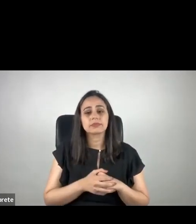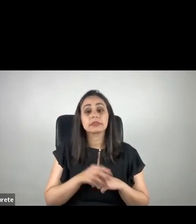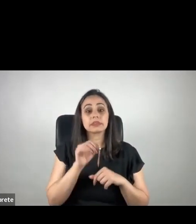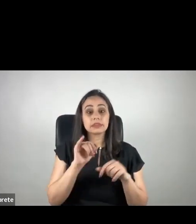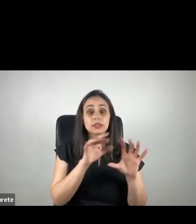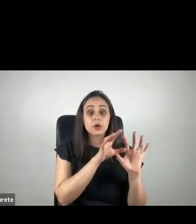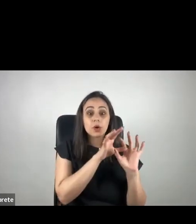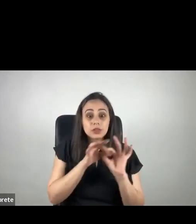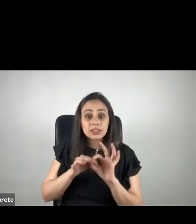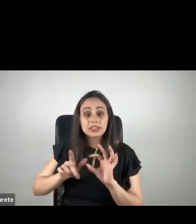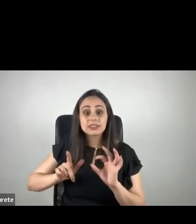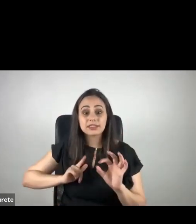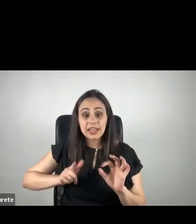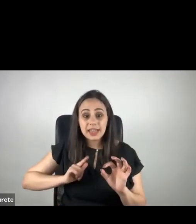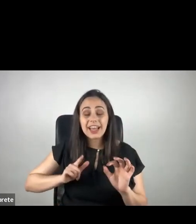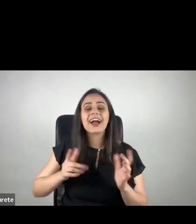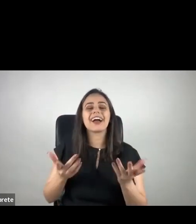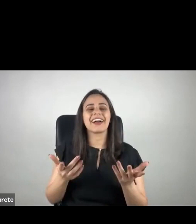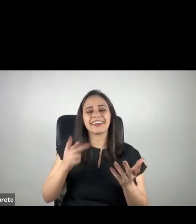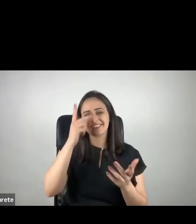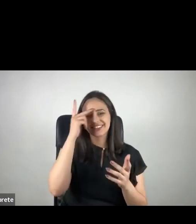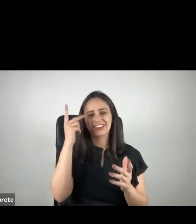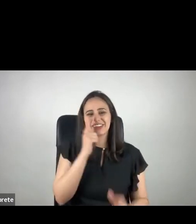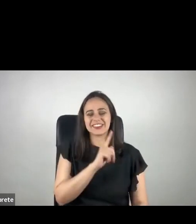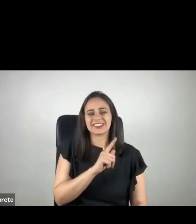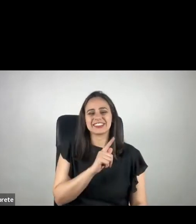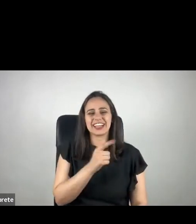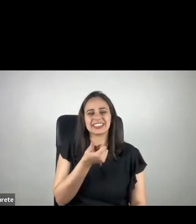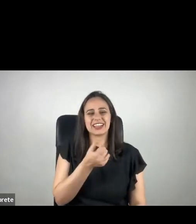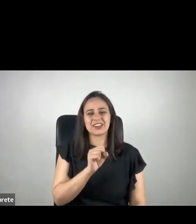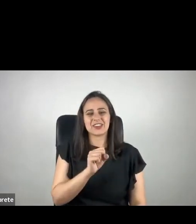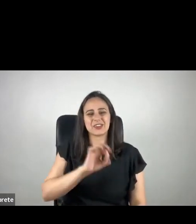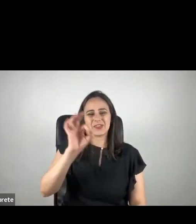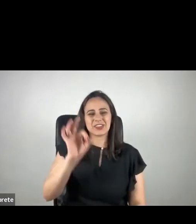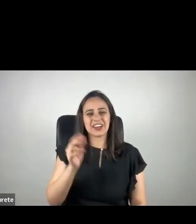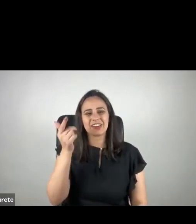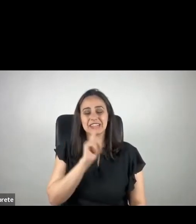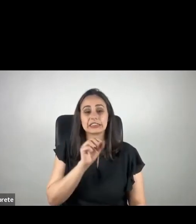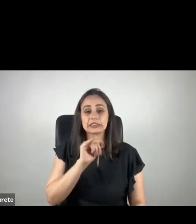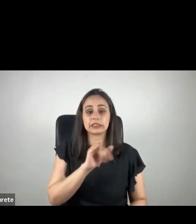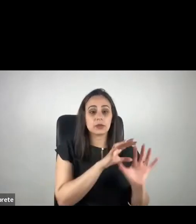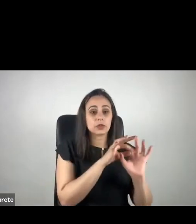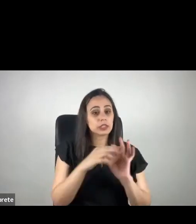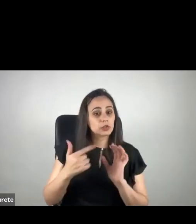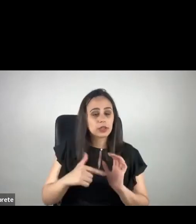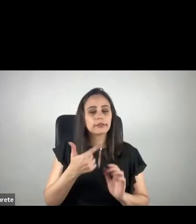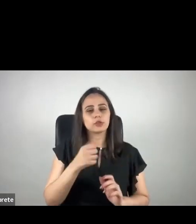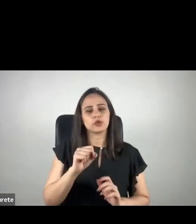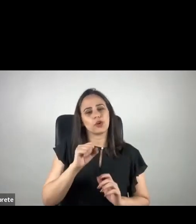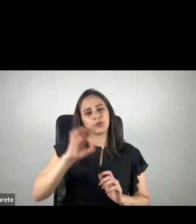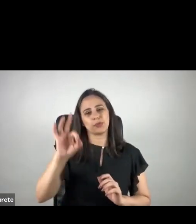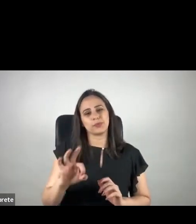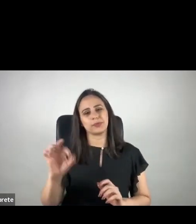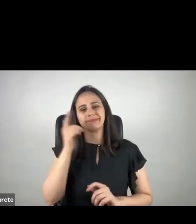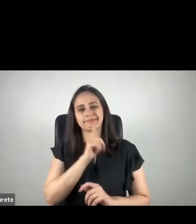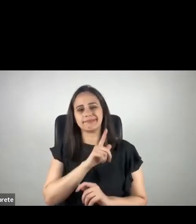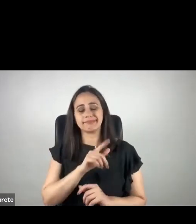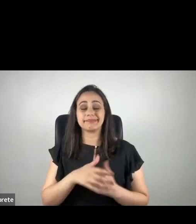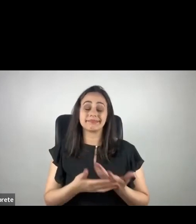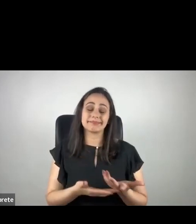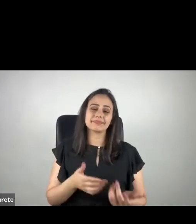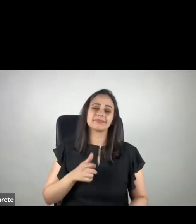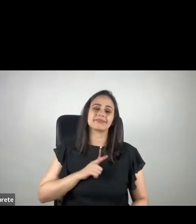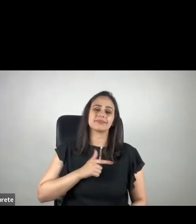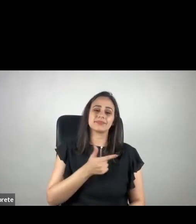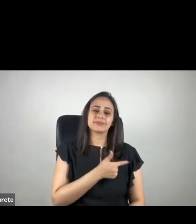contexto, as pessoas acertam 78%. Mesmo assim, tem um 20%,